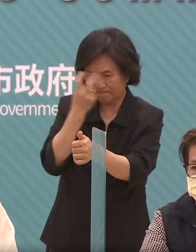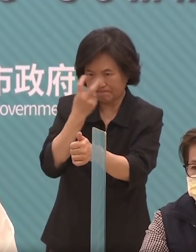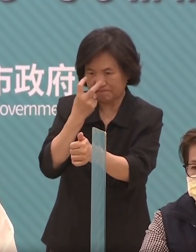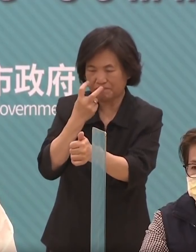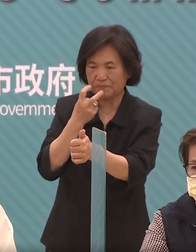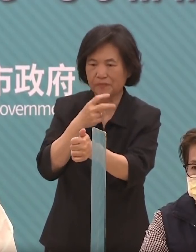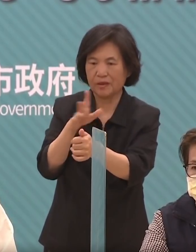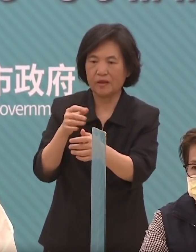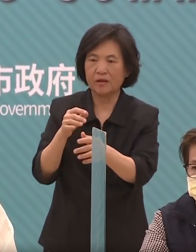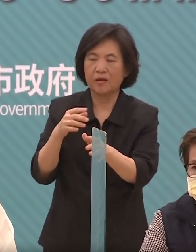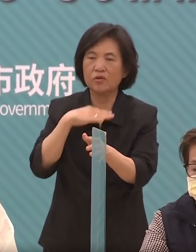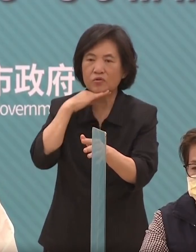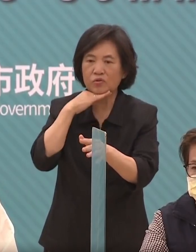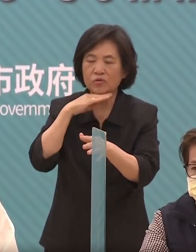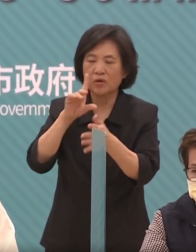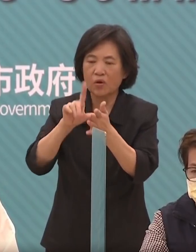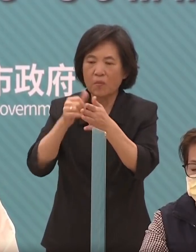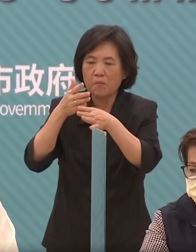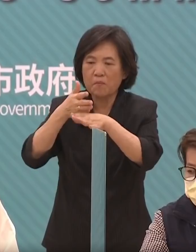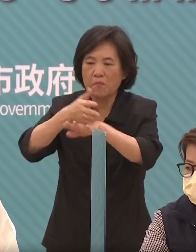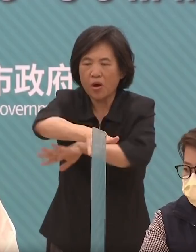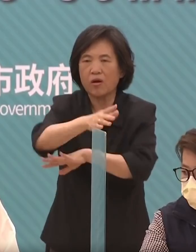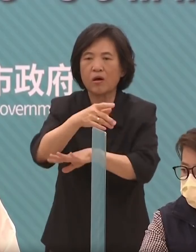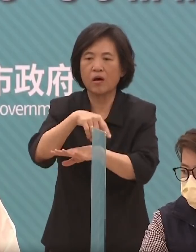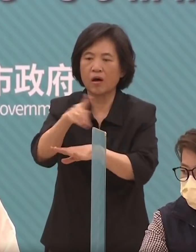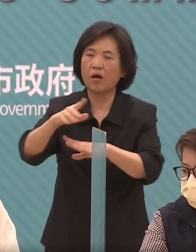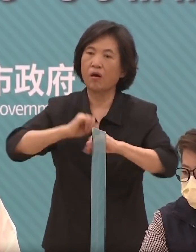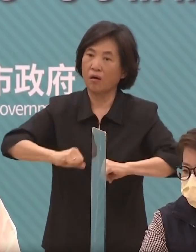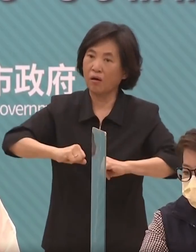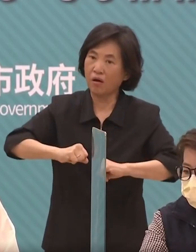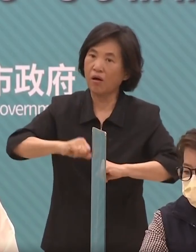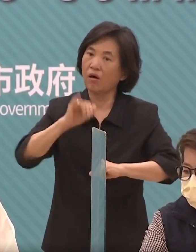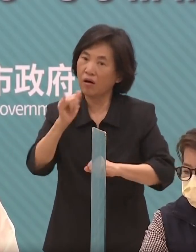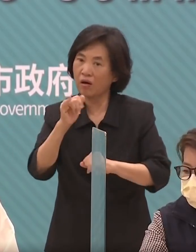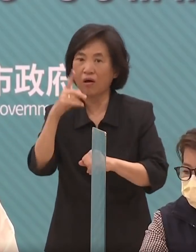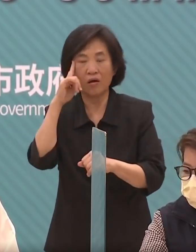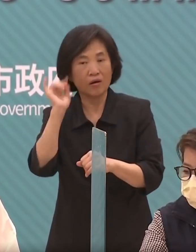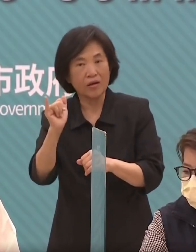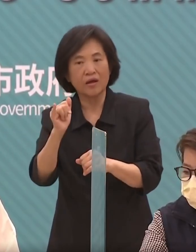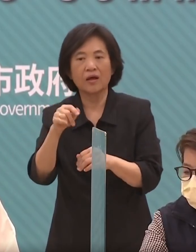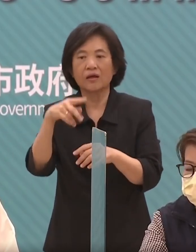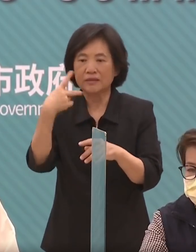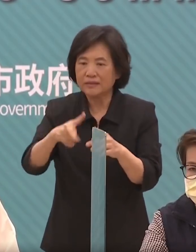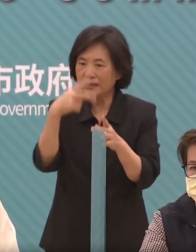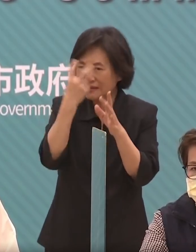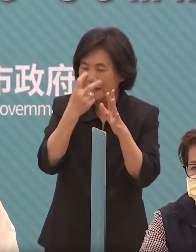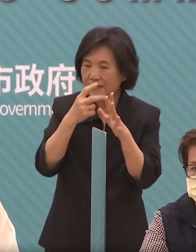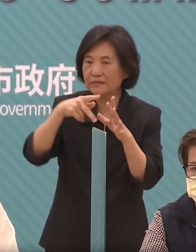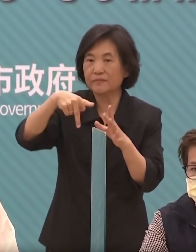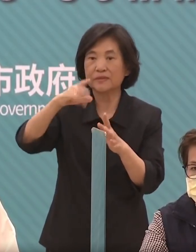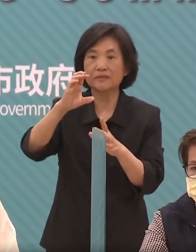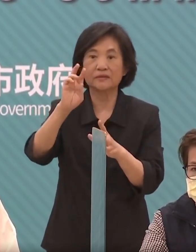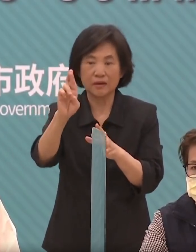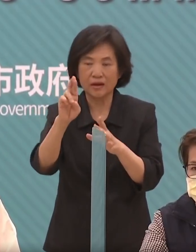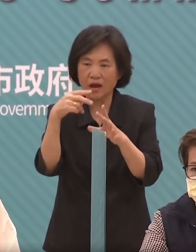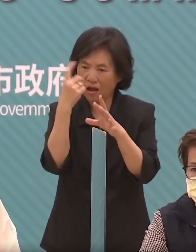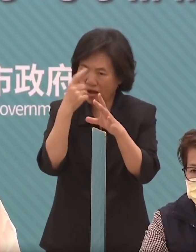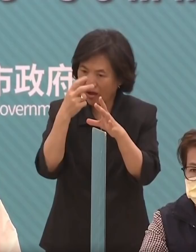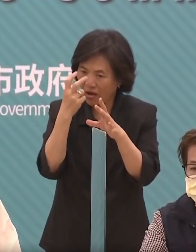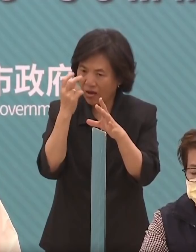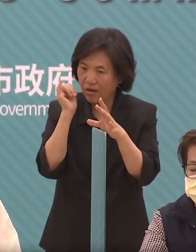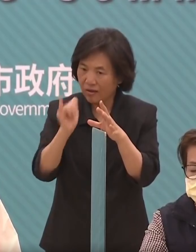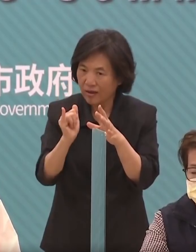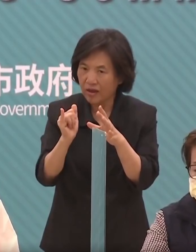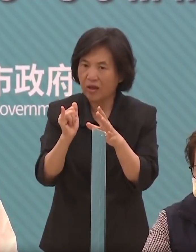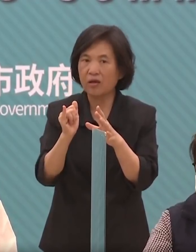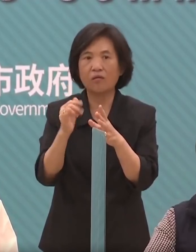他确定过了10天也没有问题。其实这些人再做个 PCR 检查，如果他都没有什么问题，其实他可以重